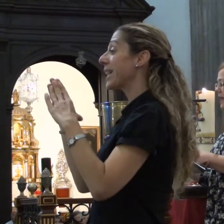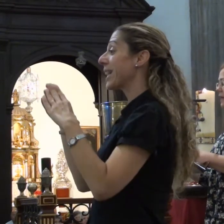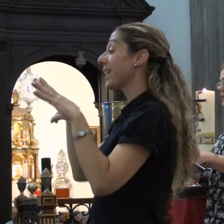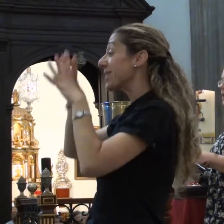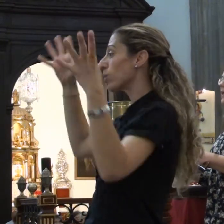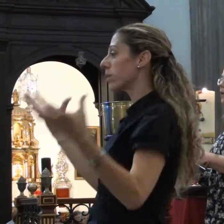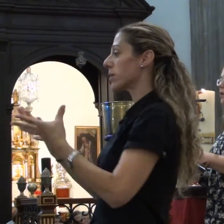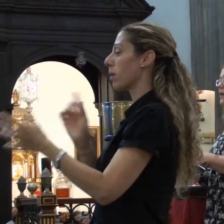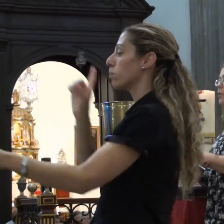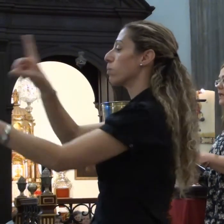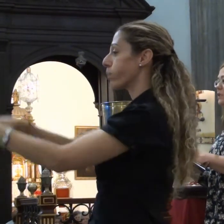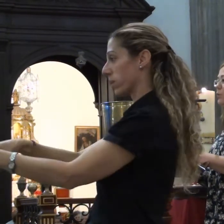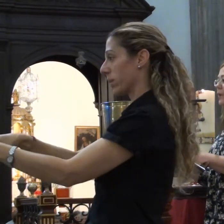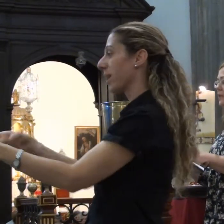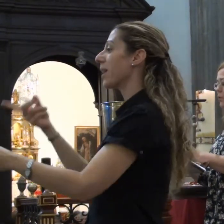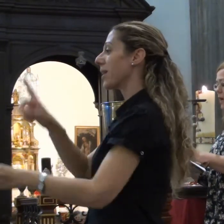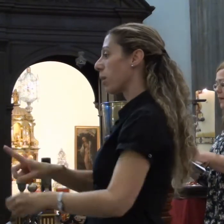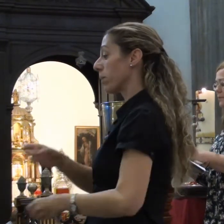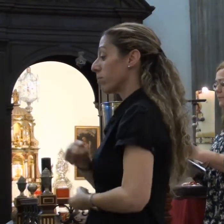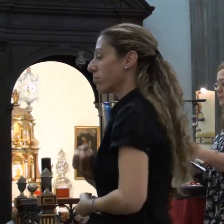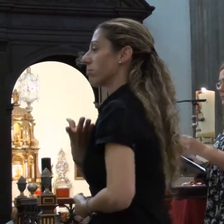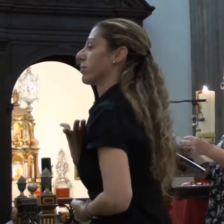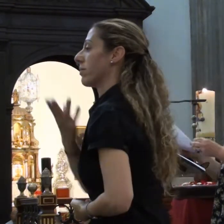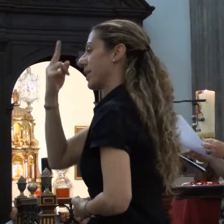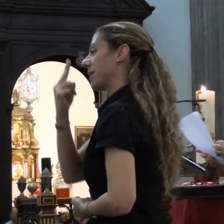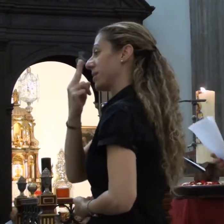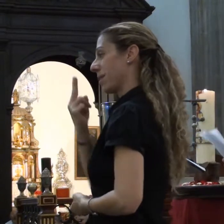Universal y a nuestra vocación particular